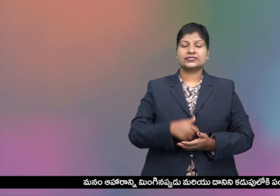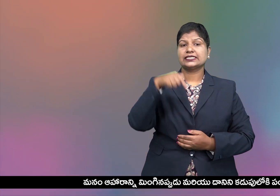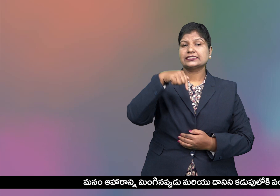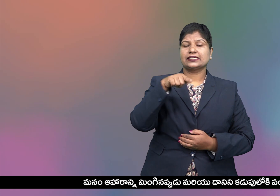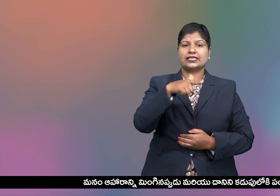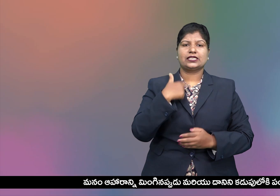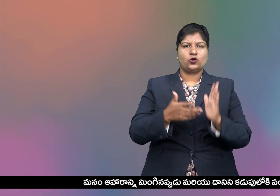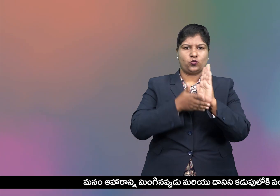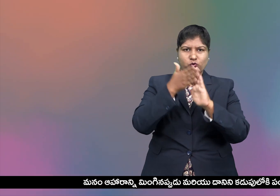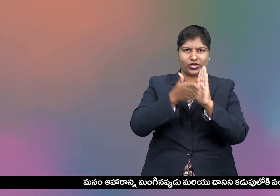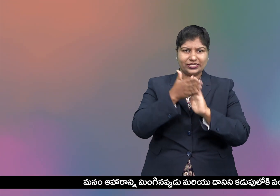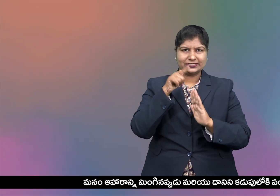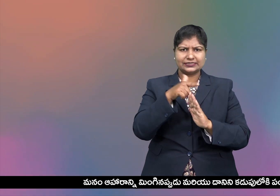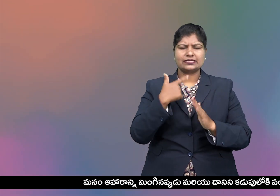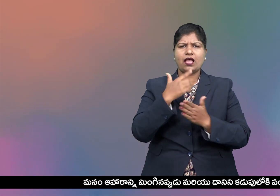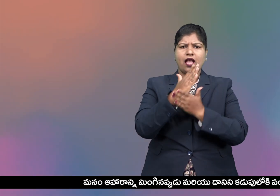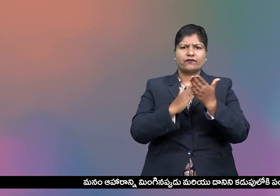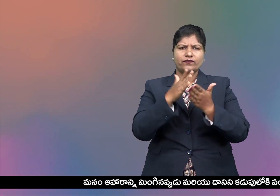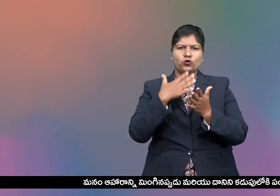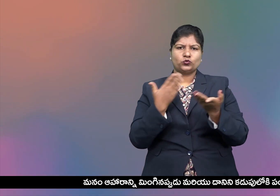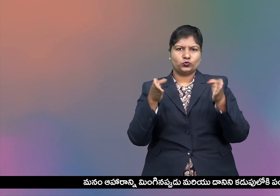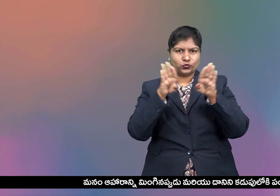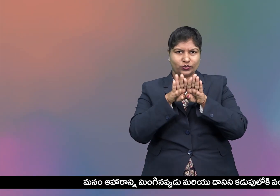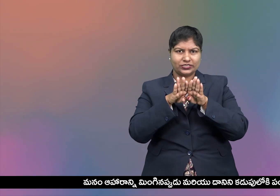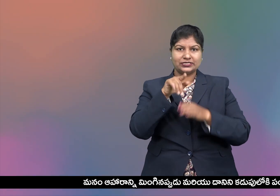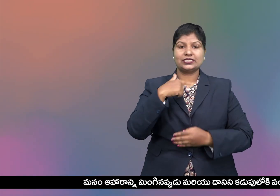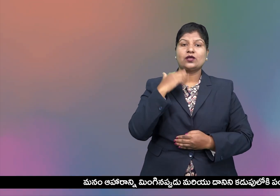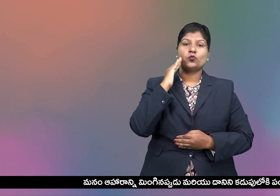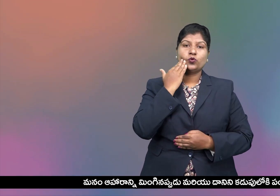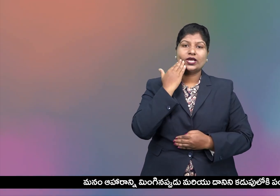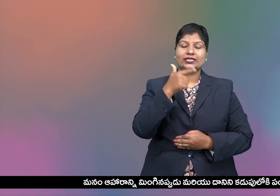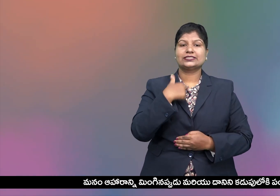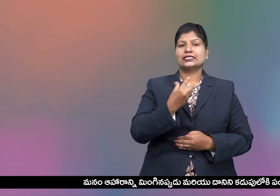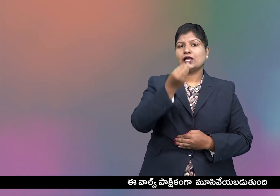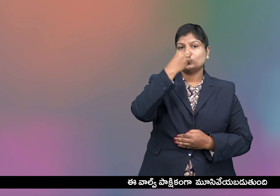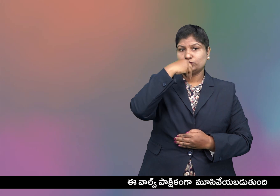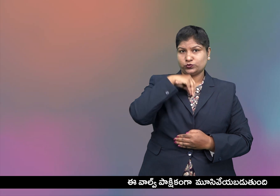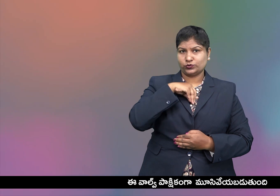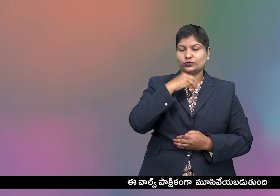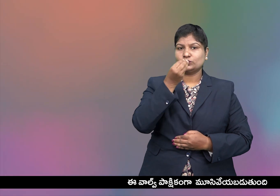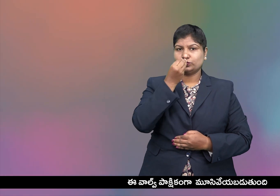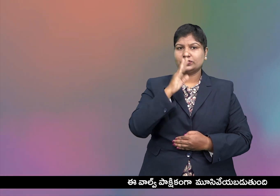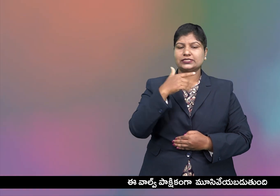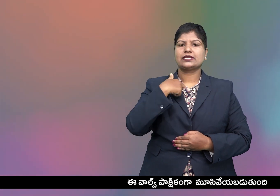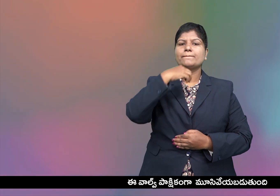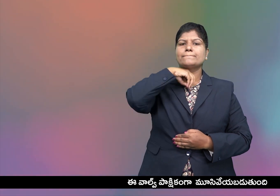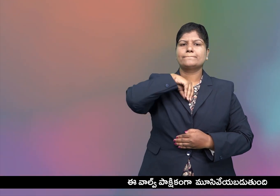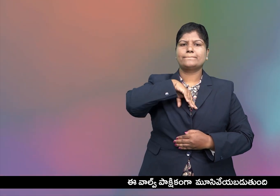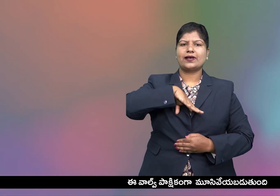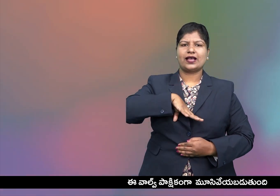మనం ఆహారాన్ని మింగినప్పుడు మరియు దానిని కడుపులోకి పంపినప్పుడు ఈ వాల్వ్